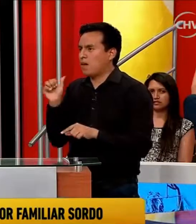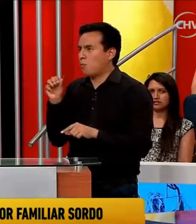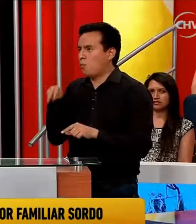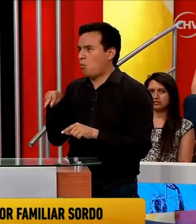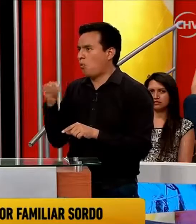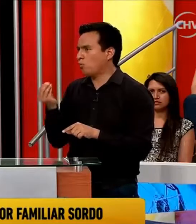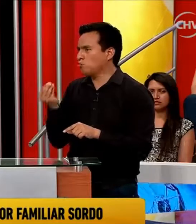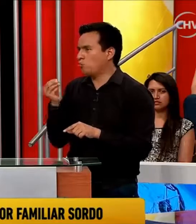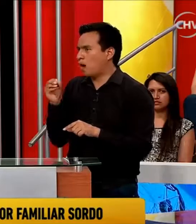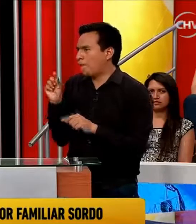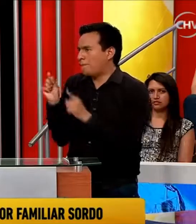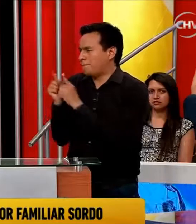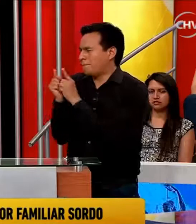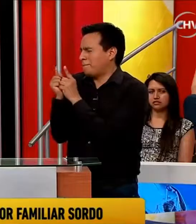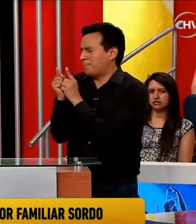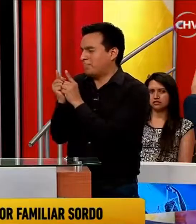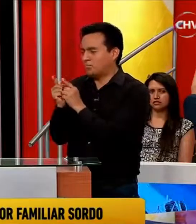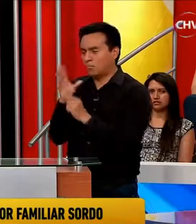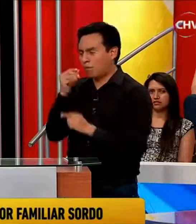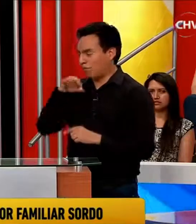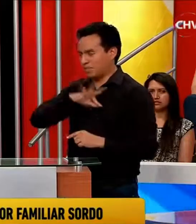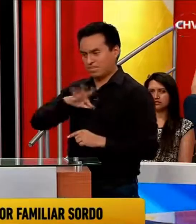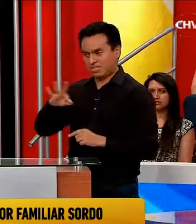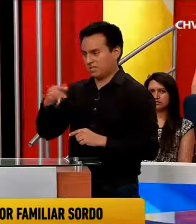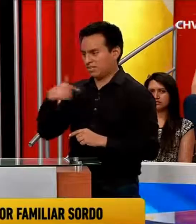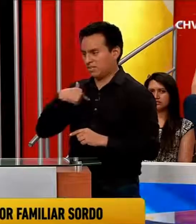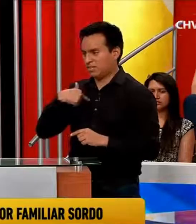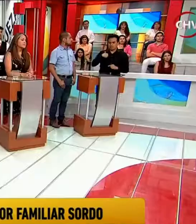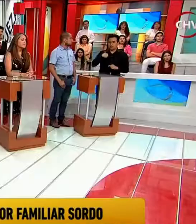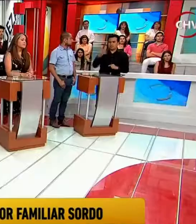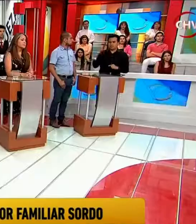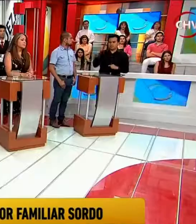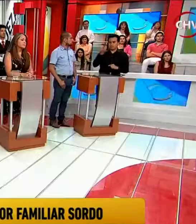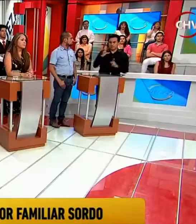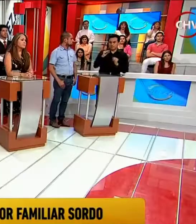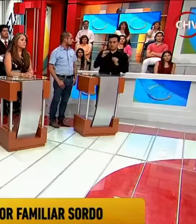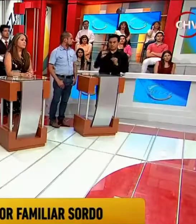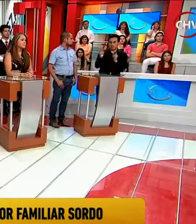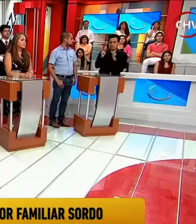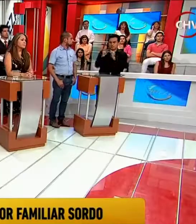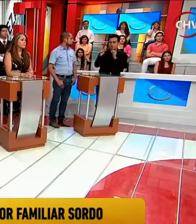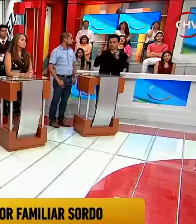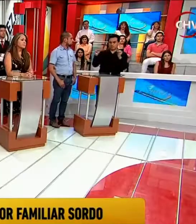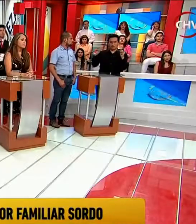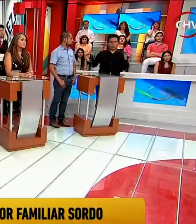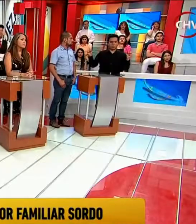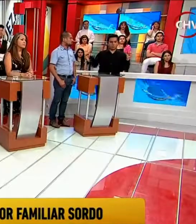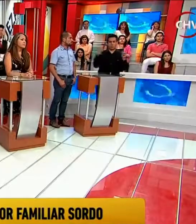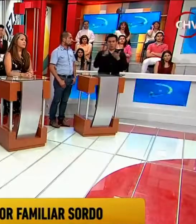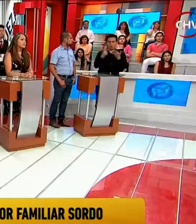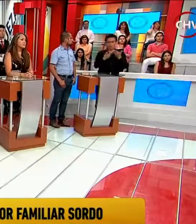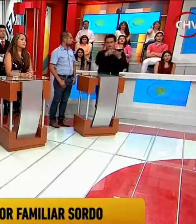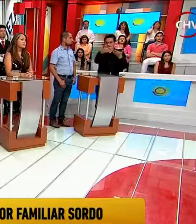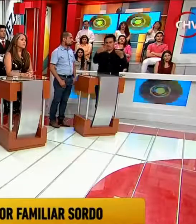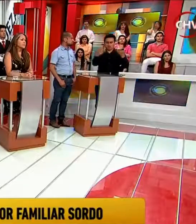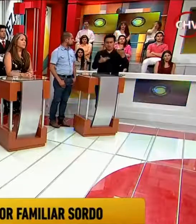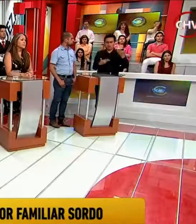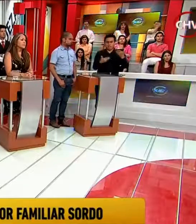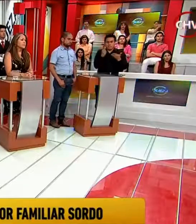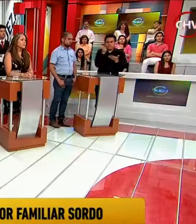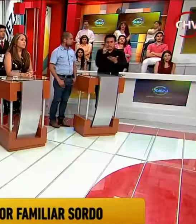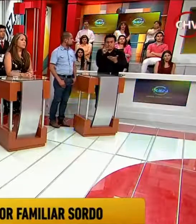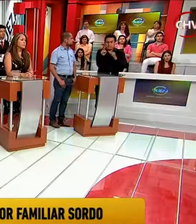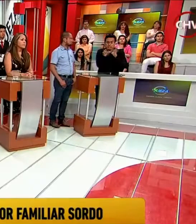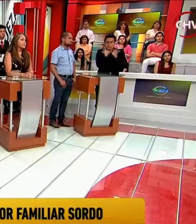bonsoir, algunas cositas, pero no hablo francés. Entonces, si alguien me habla una frase corrida o me leo un poema, seguramente voy a entender